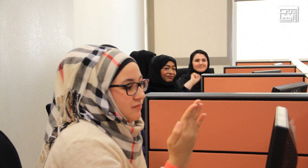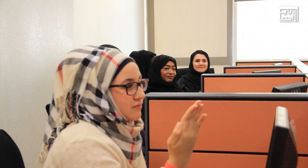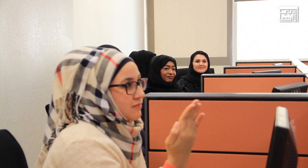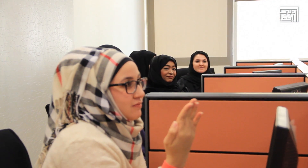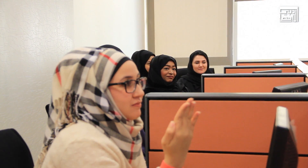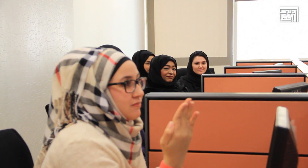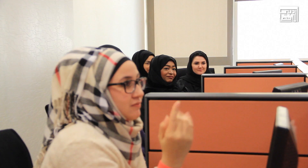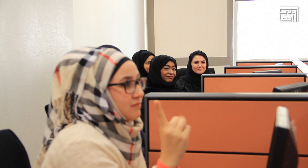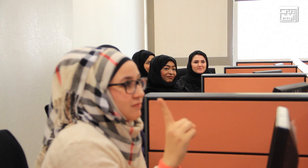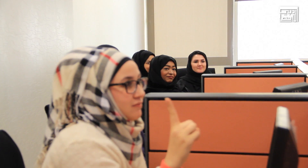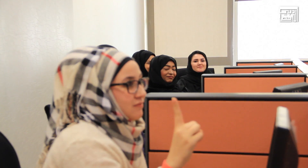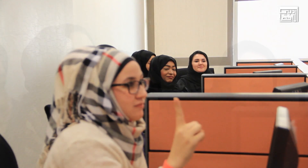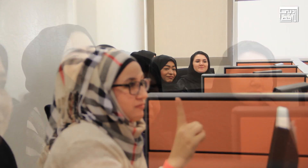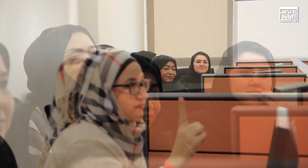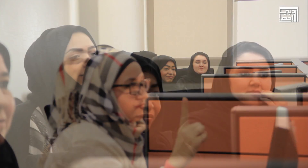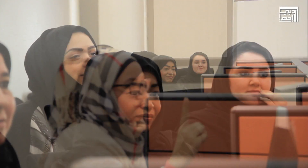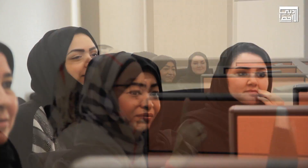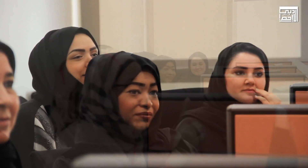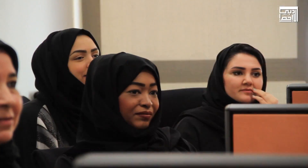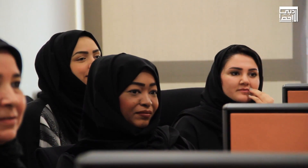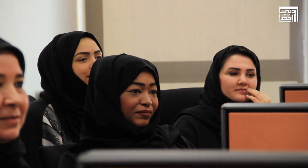عين عشرة الأسامي يا عين